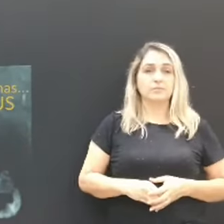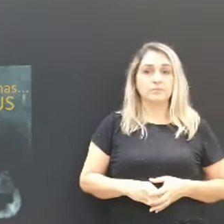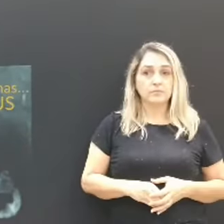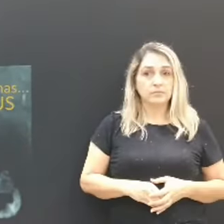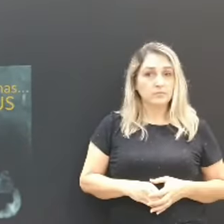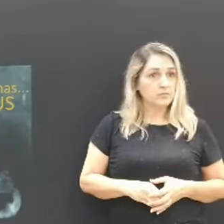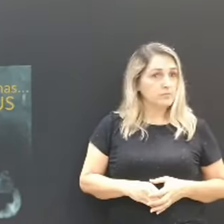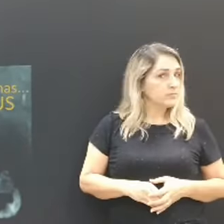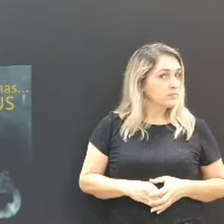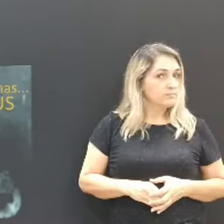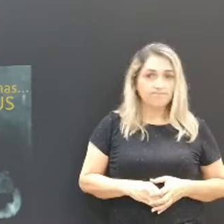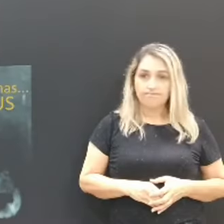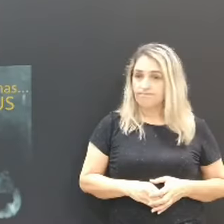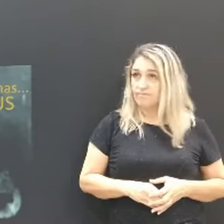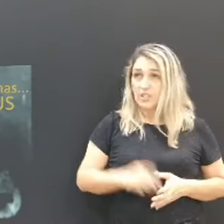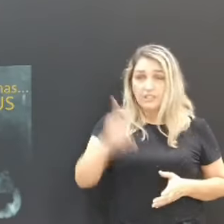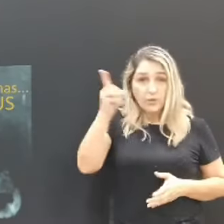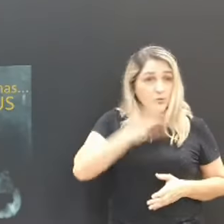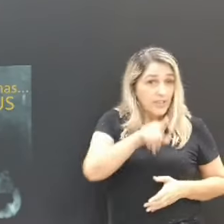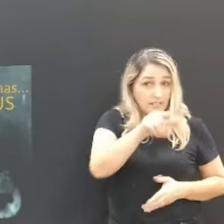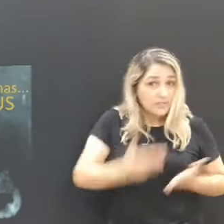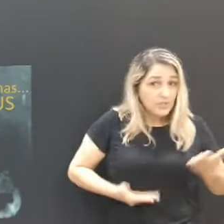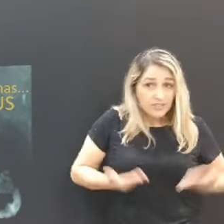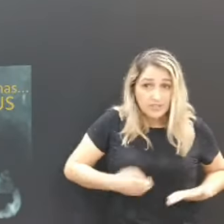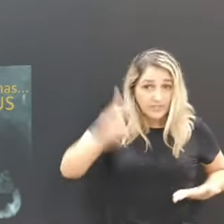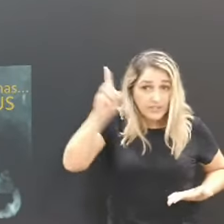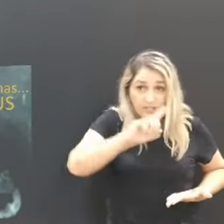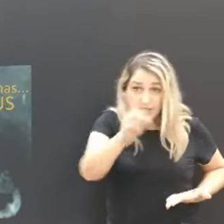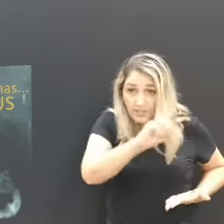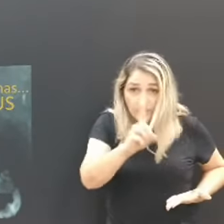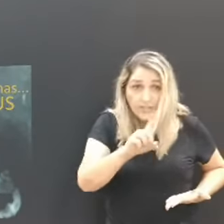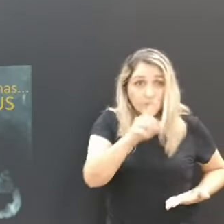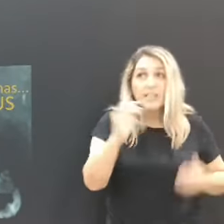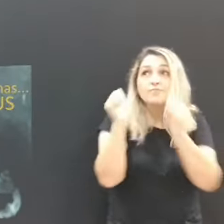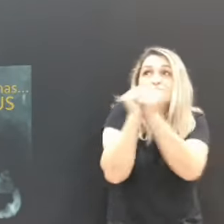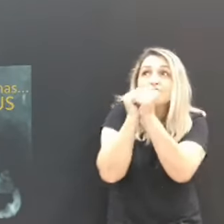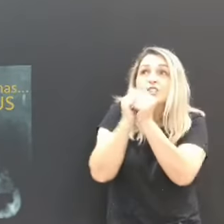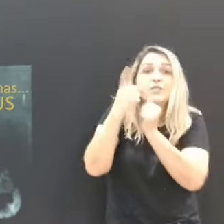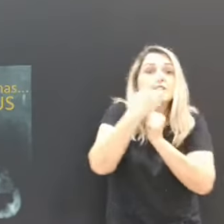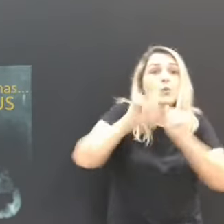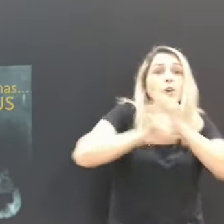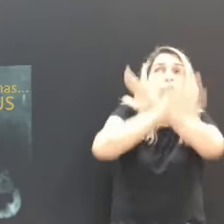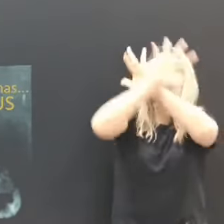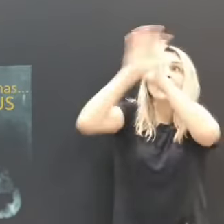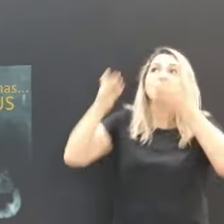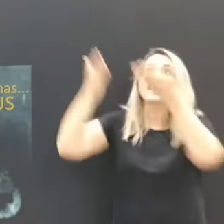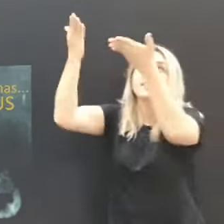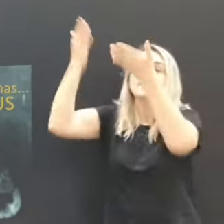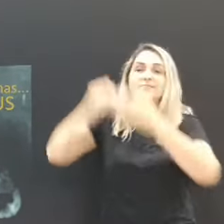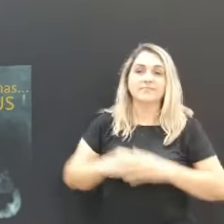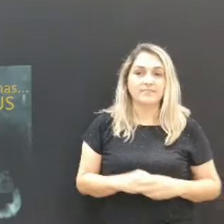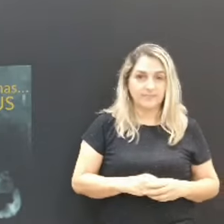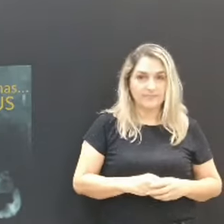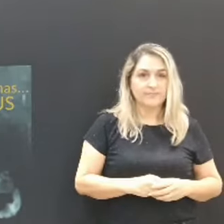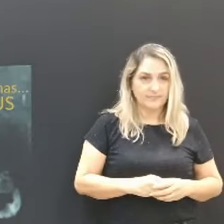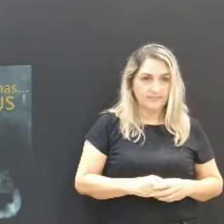sou pontual, eu estou constantemente lá. Tá? E eu estou achando que eu estou servindo a Deus,